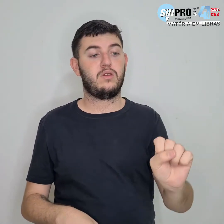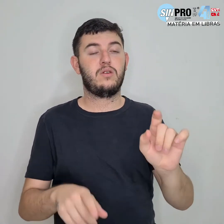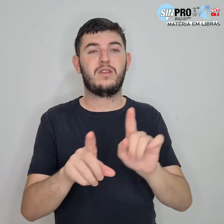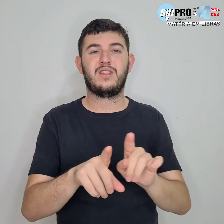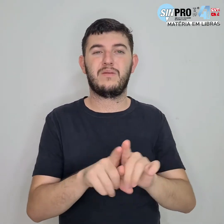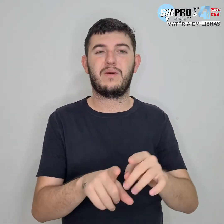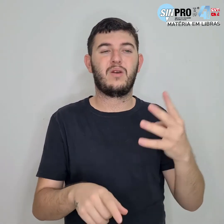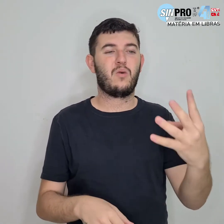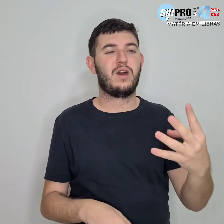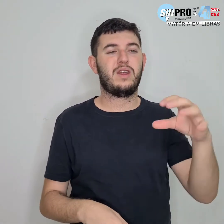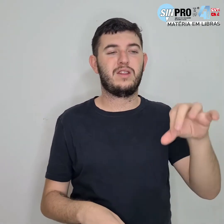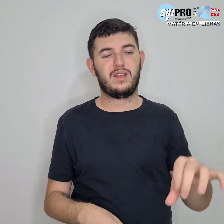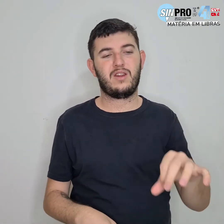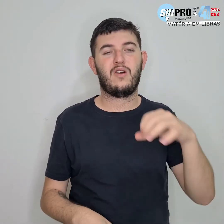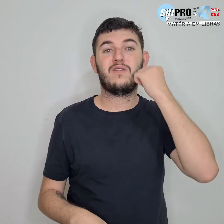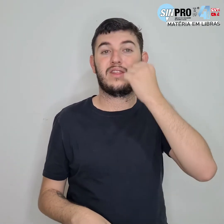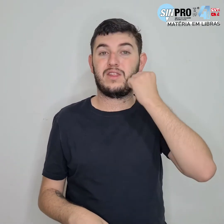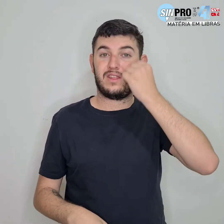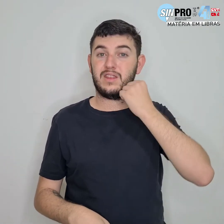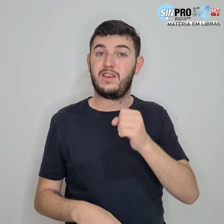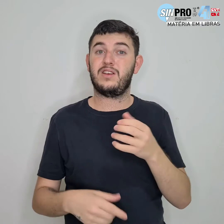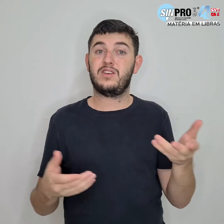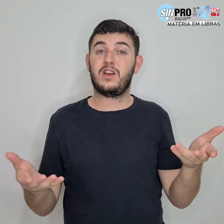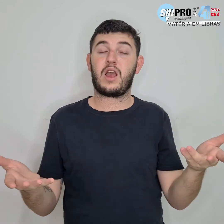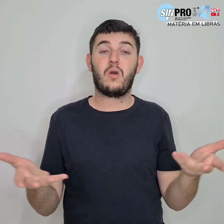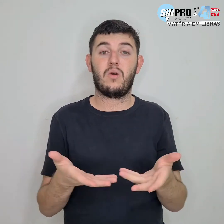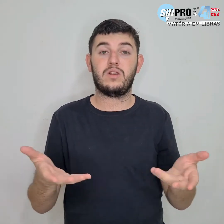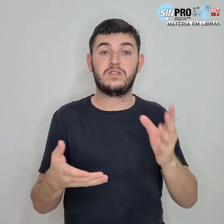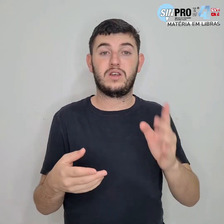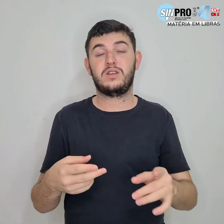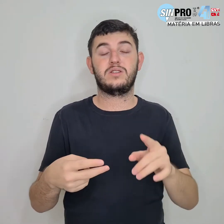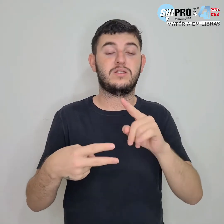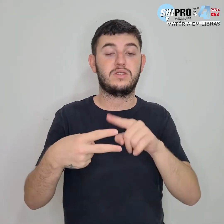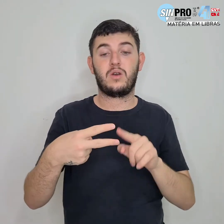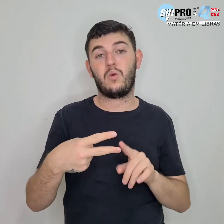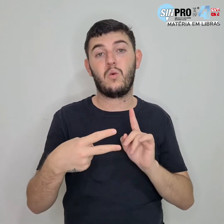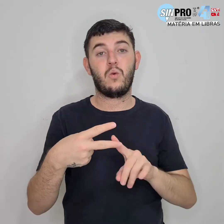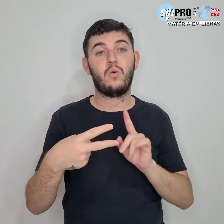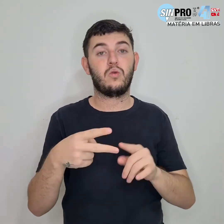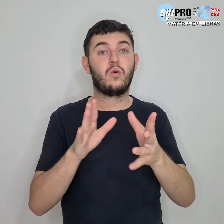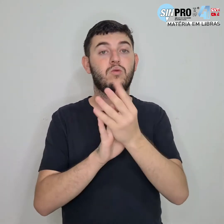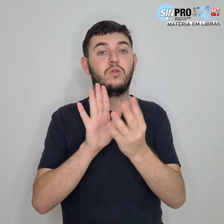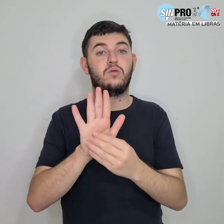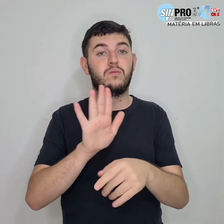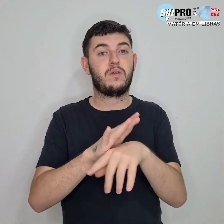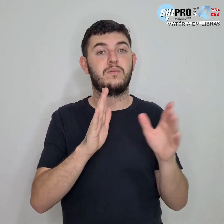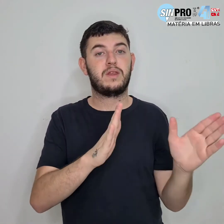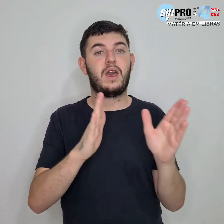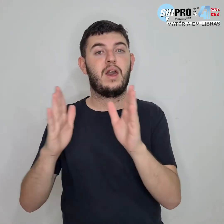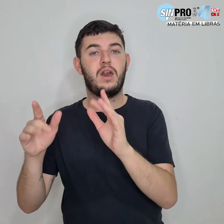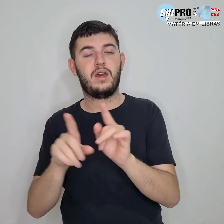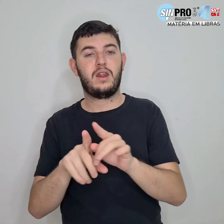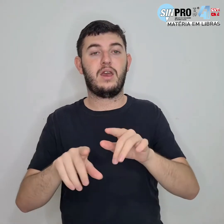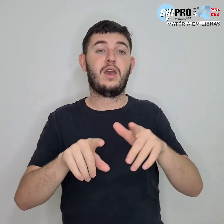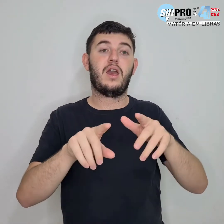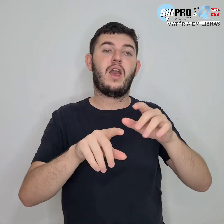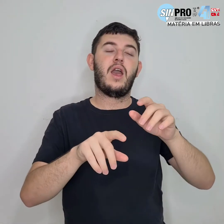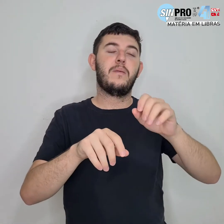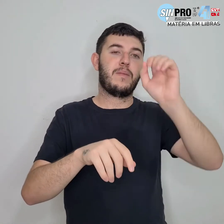49 senadores. Essa é a segunda matéria da série Reforma Administrativa, o Brasil por um Fio, que aborda